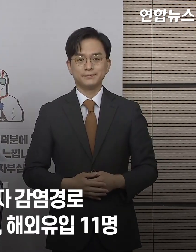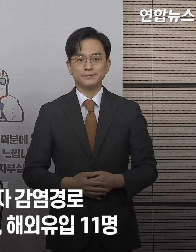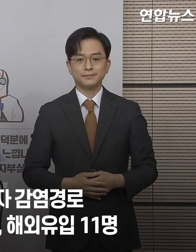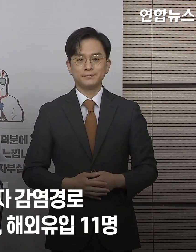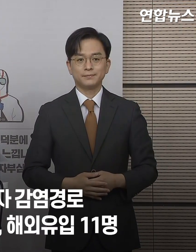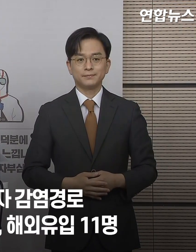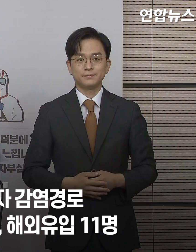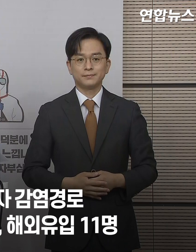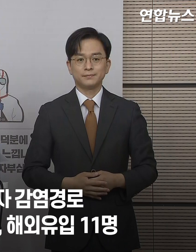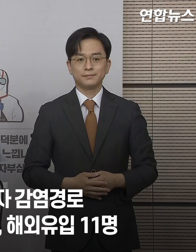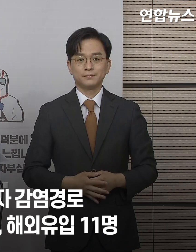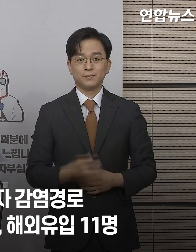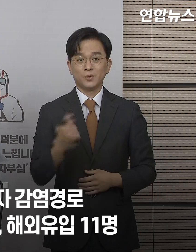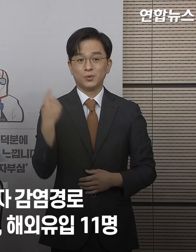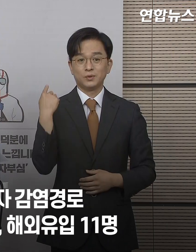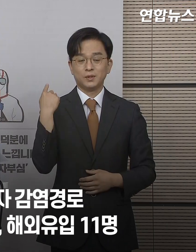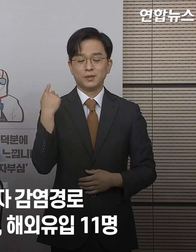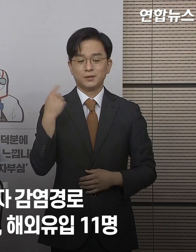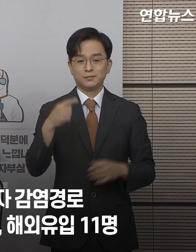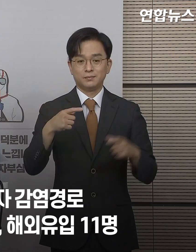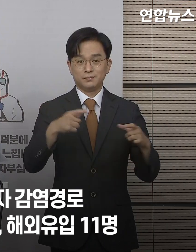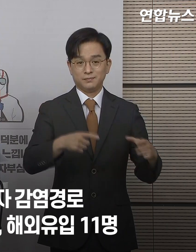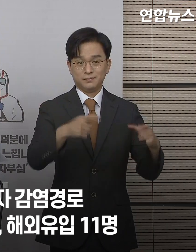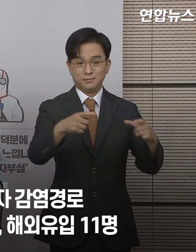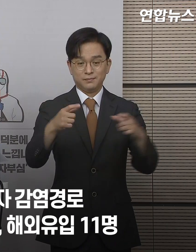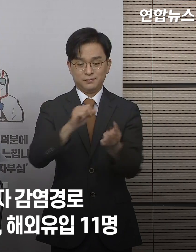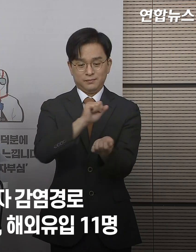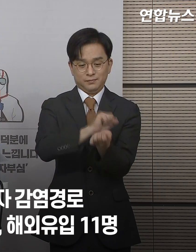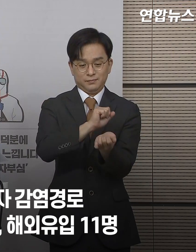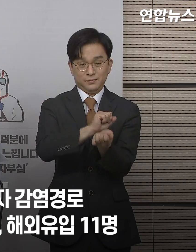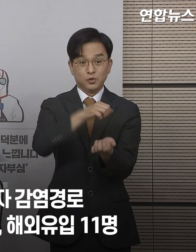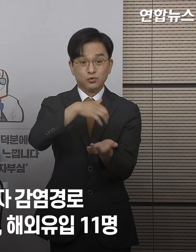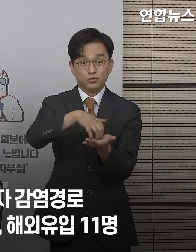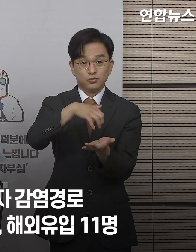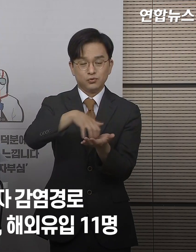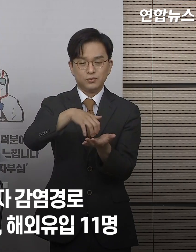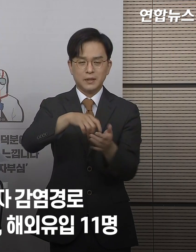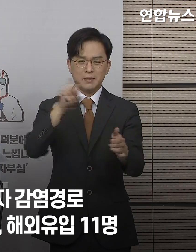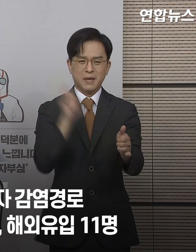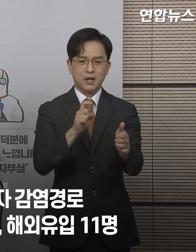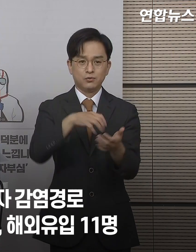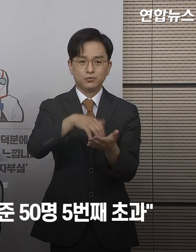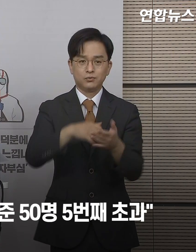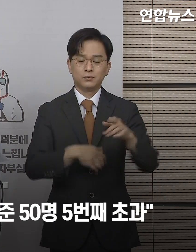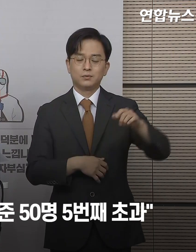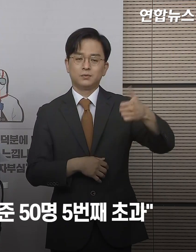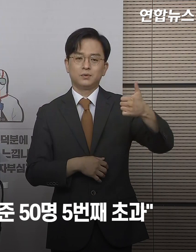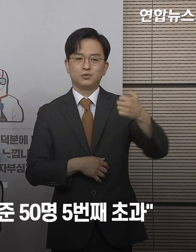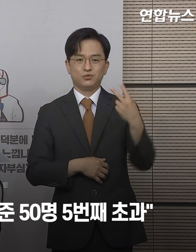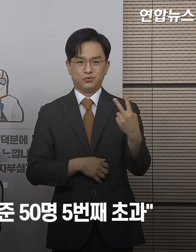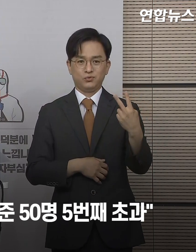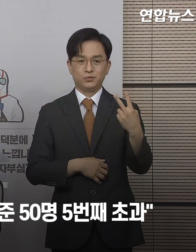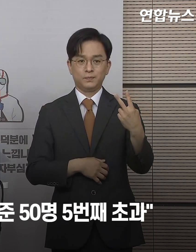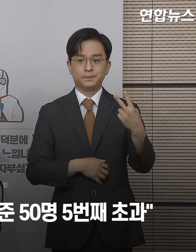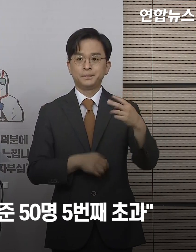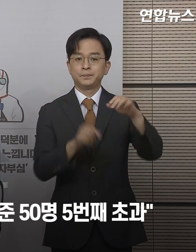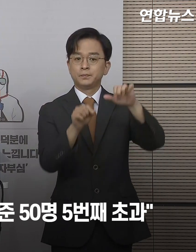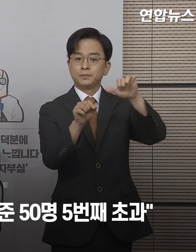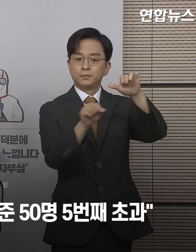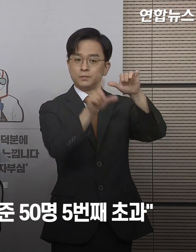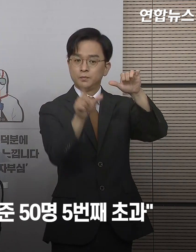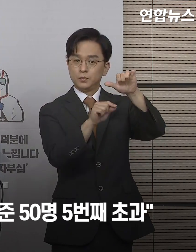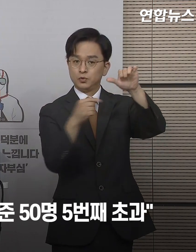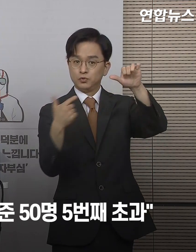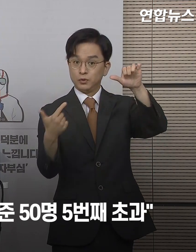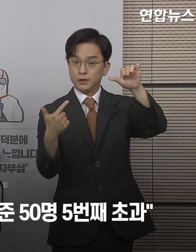어제 지역사회 확진 환자가 52명 발생하였습니다. 5월 6일 사회적